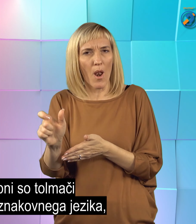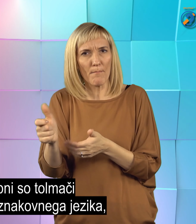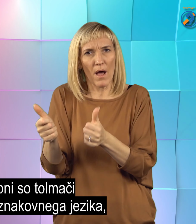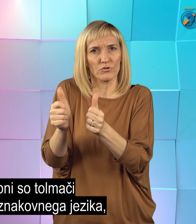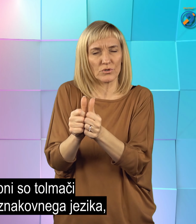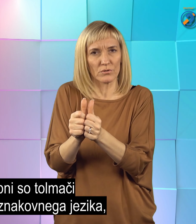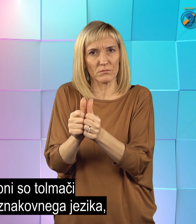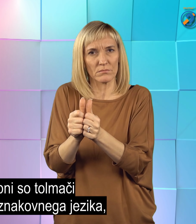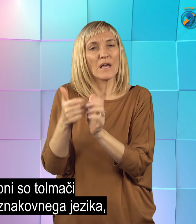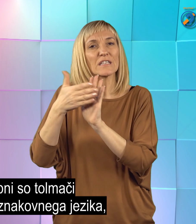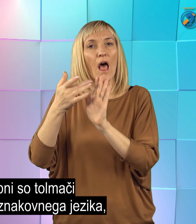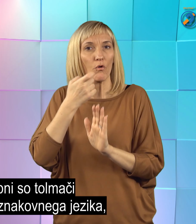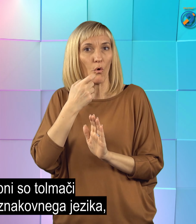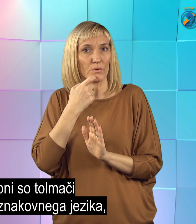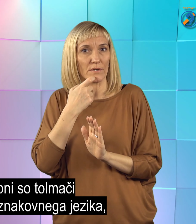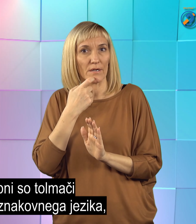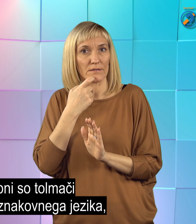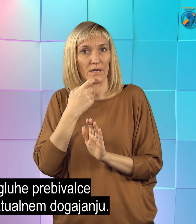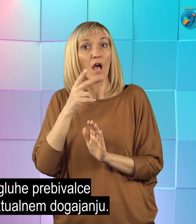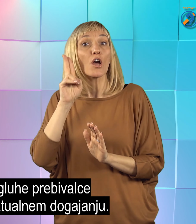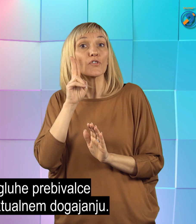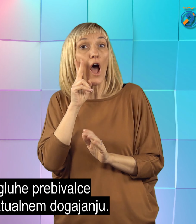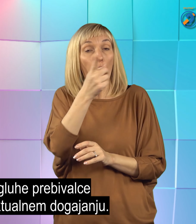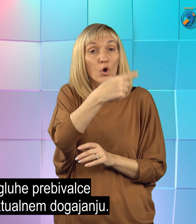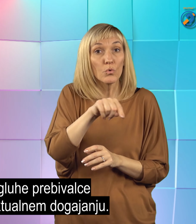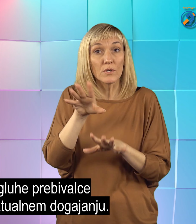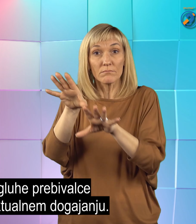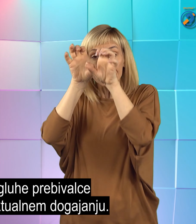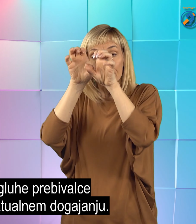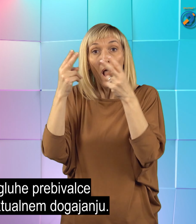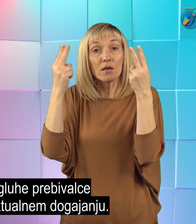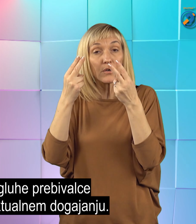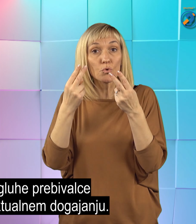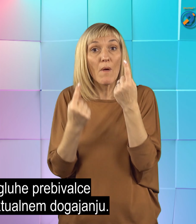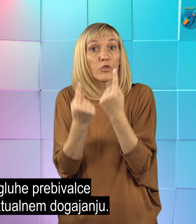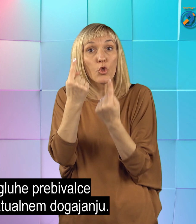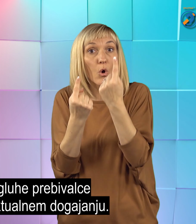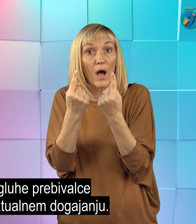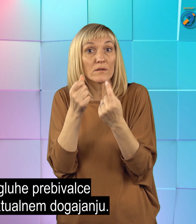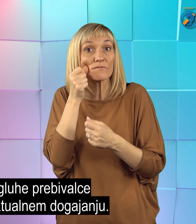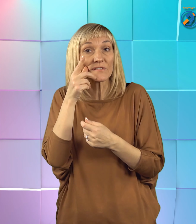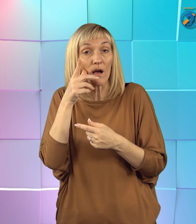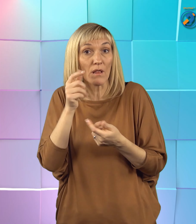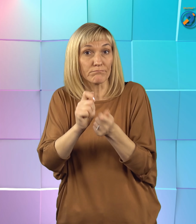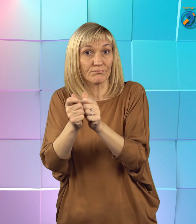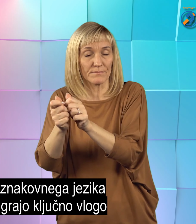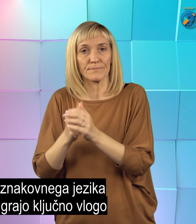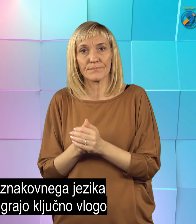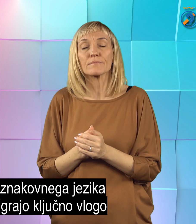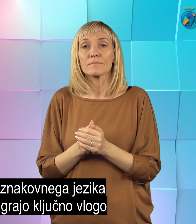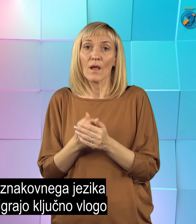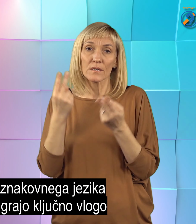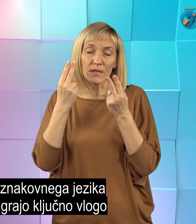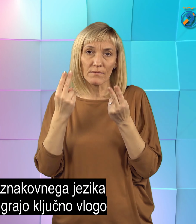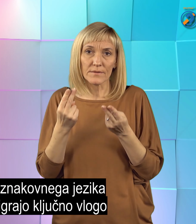v slovenski znakovni jezik, da so tudi gluhe prebivalce obveščali o aktualnem dogajanju. Torej, tolmači znakovnega jezika že